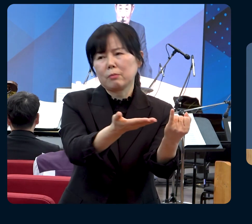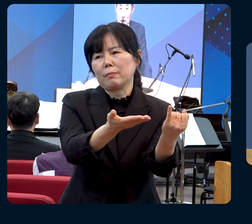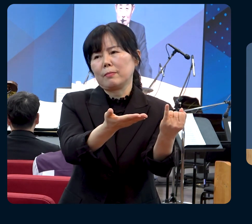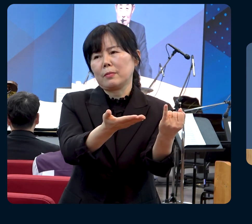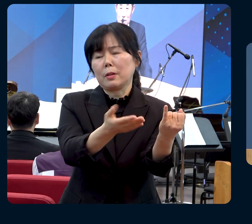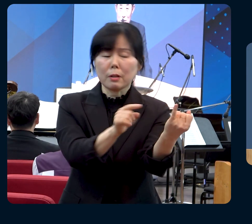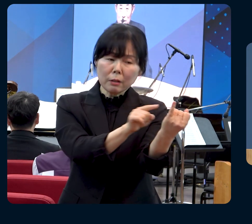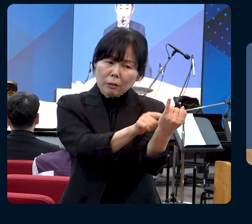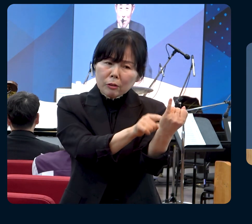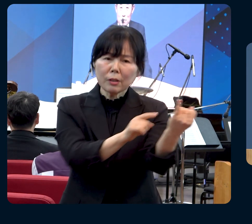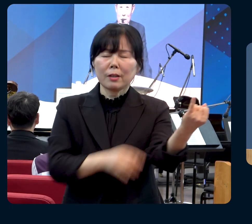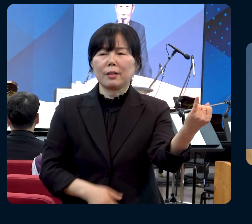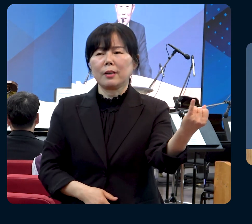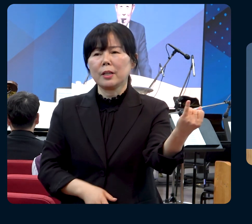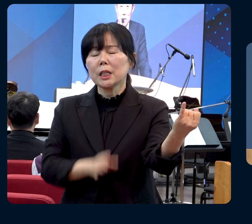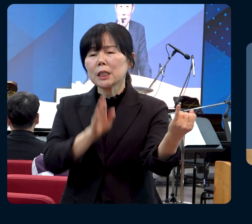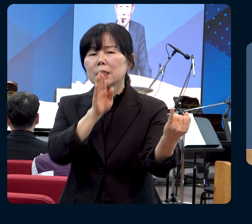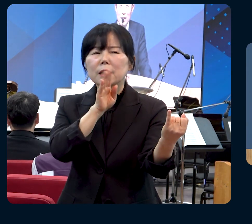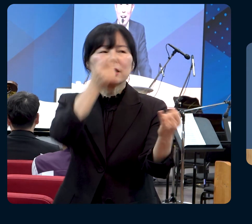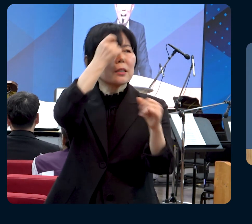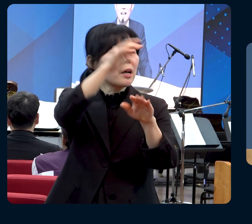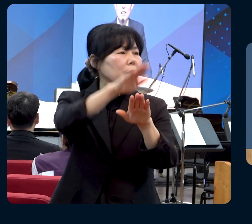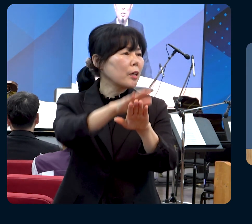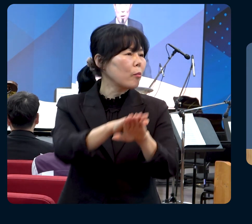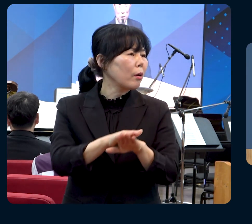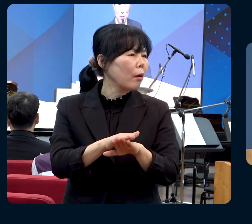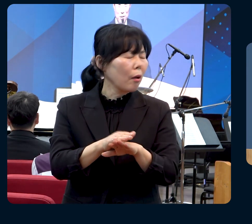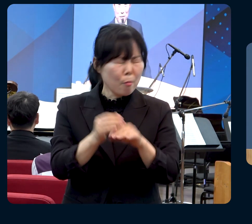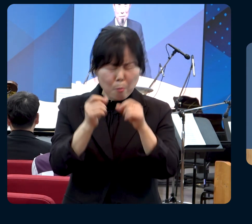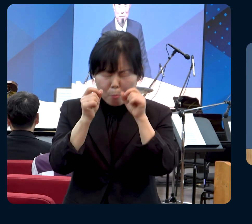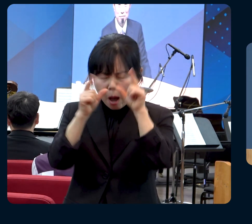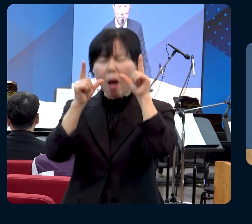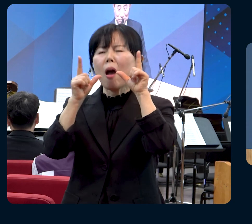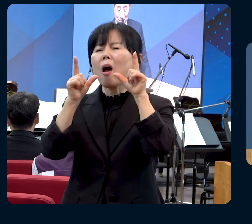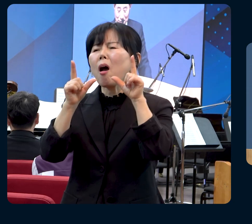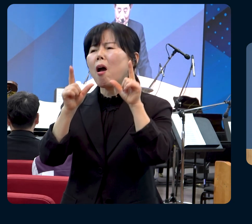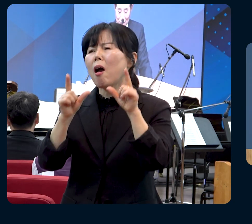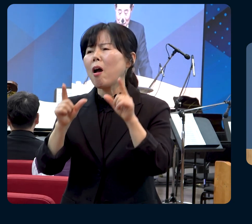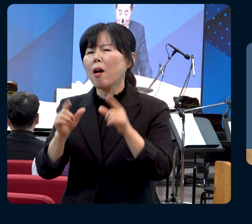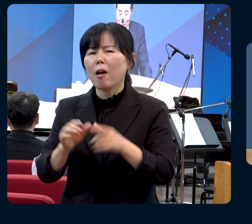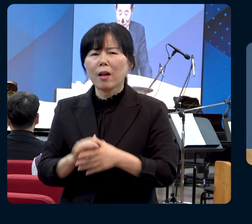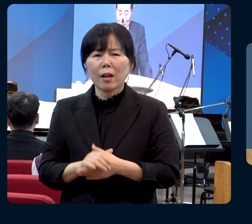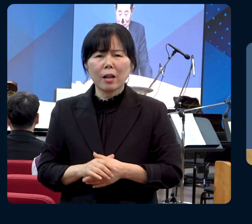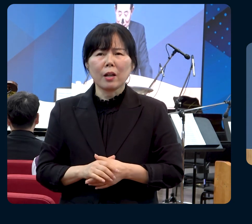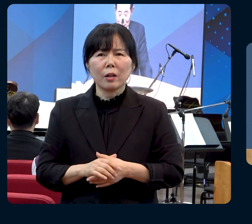이 여인은 참된 예배를 알게 된 것이죠.